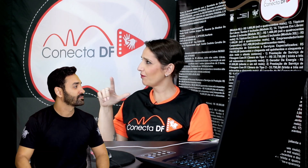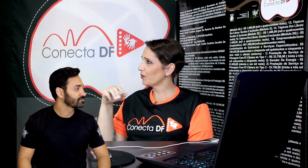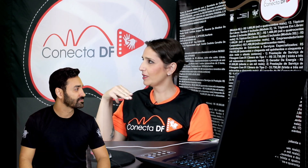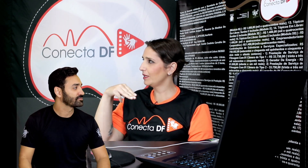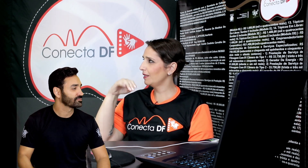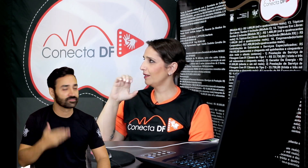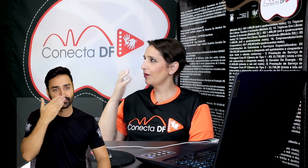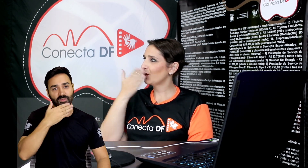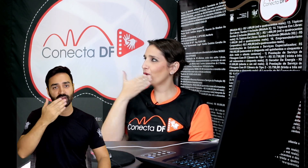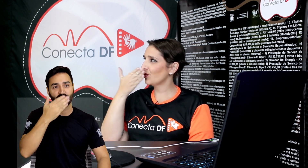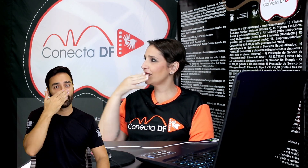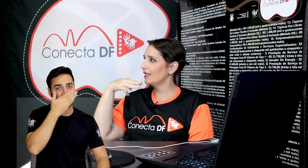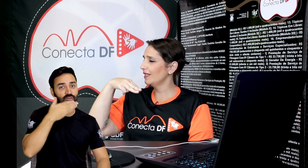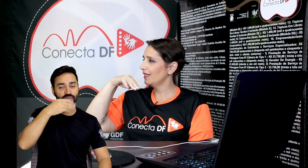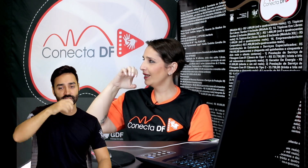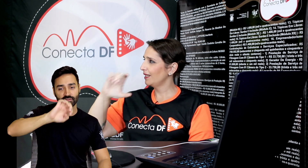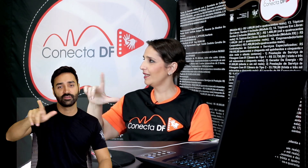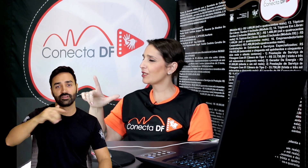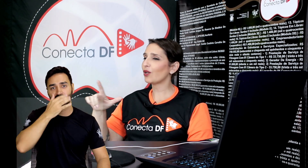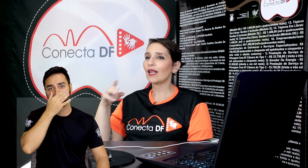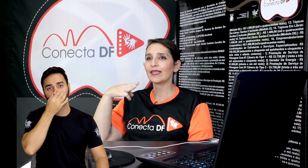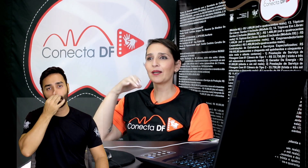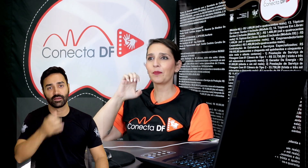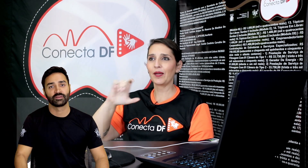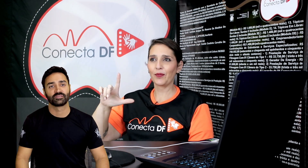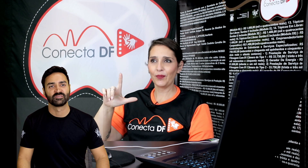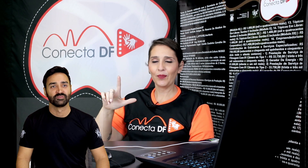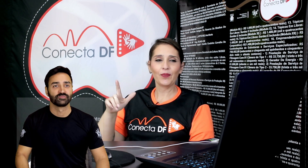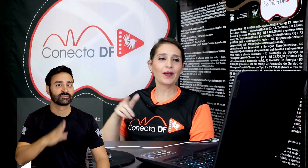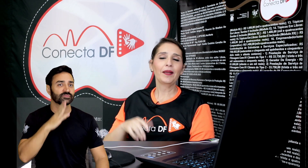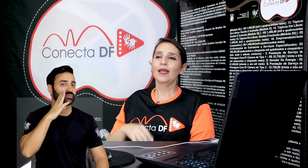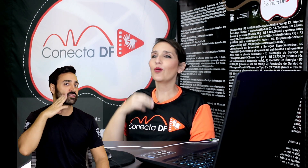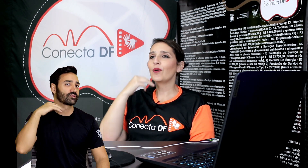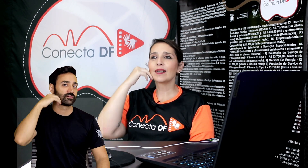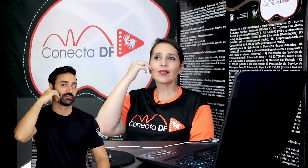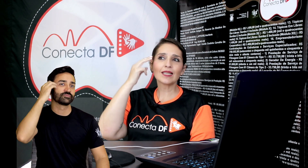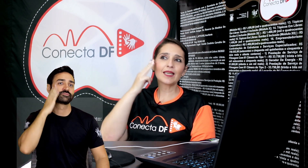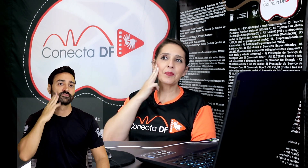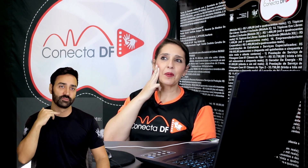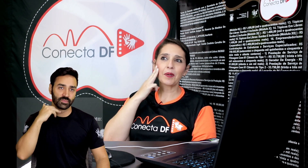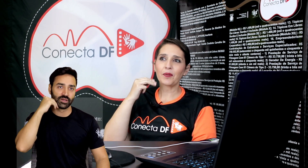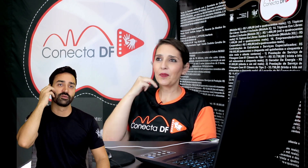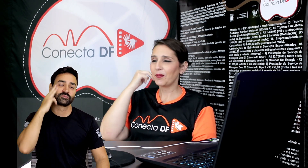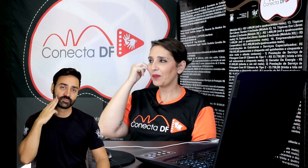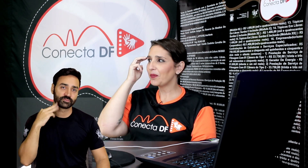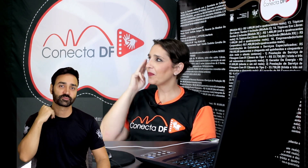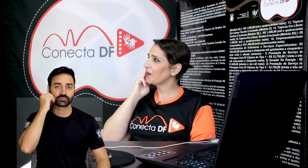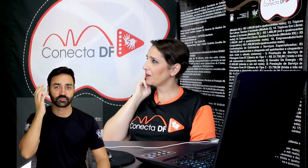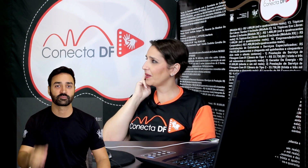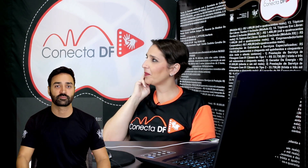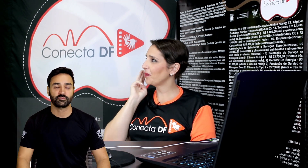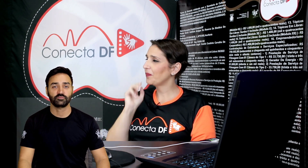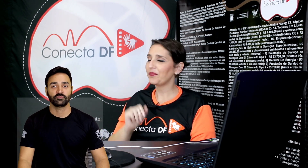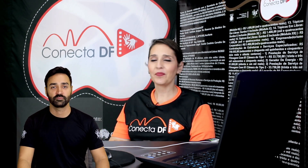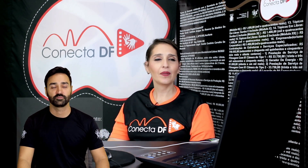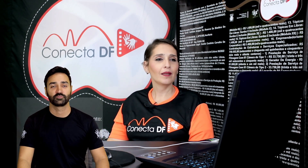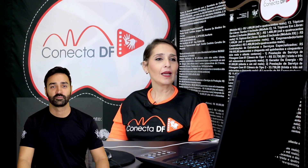Mel, já viu assim? Doce e soletra, mel. Eu conheço esse aqui para mel.